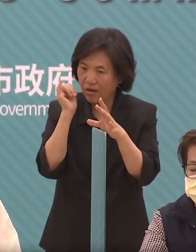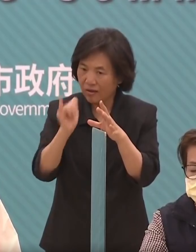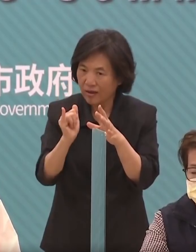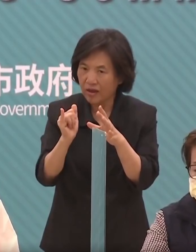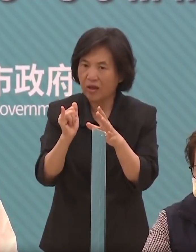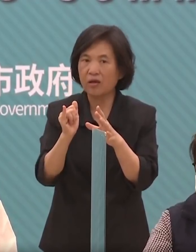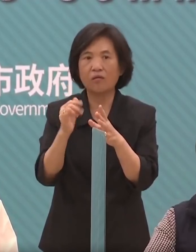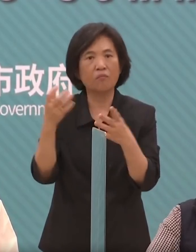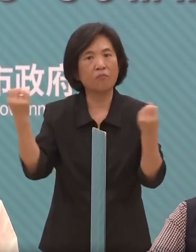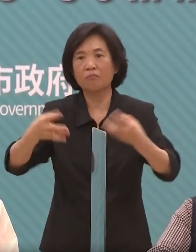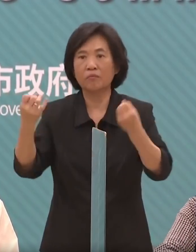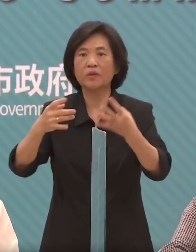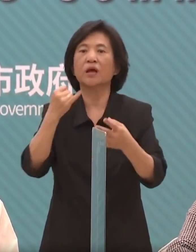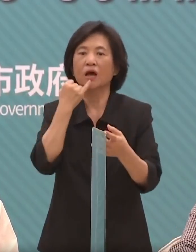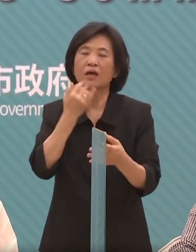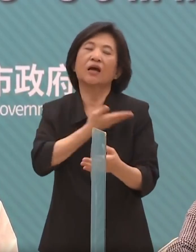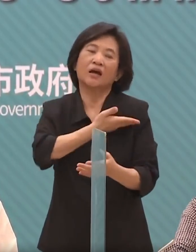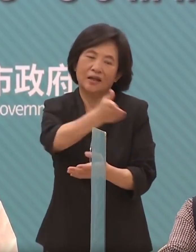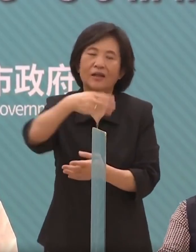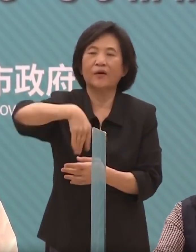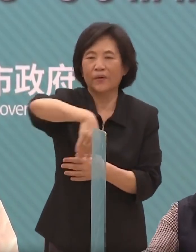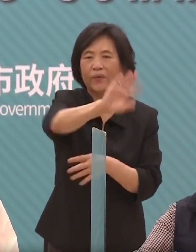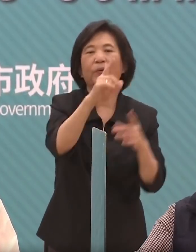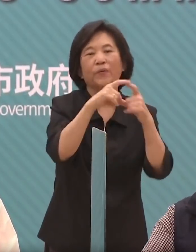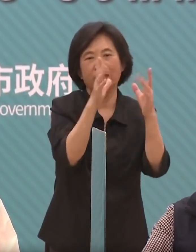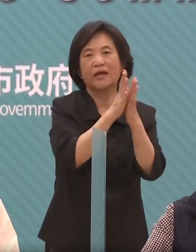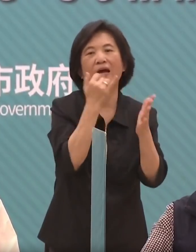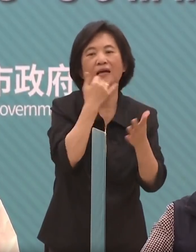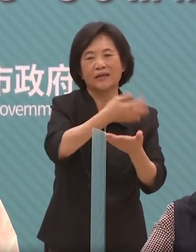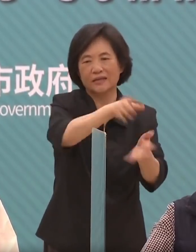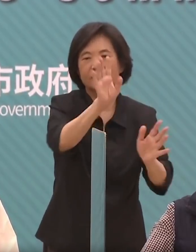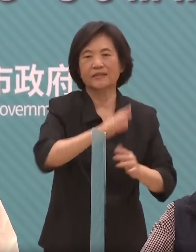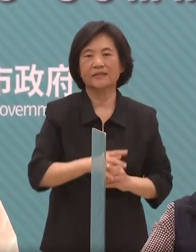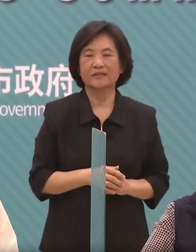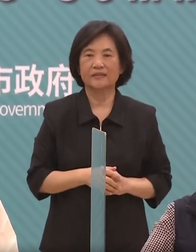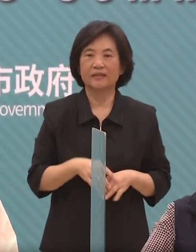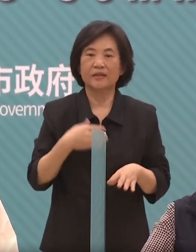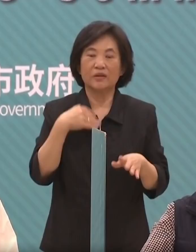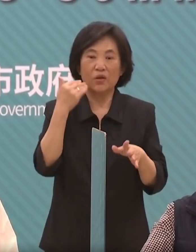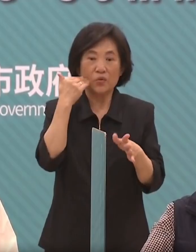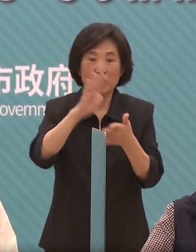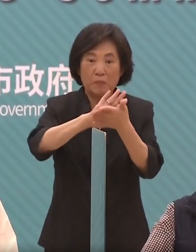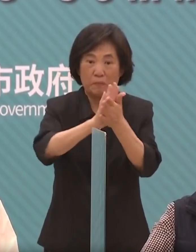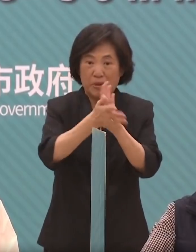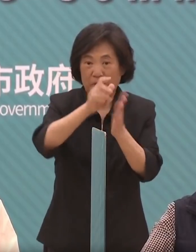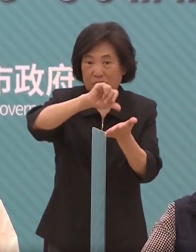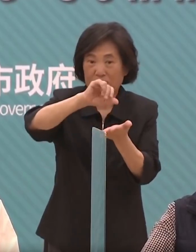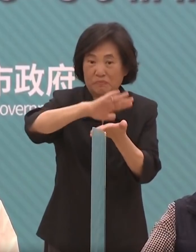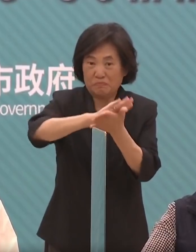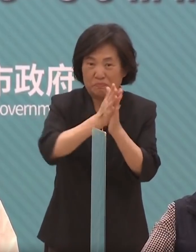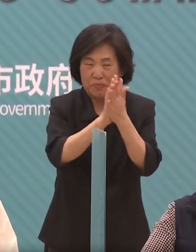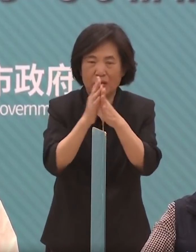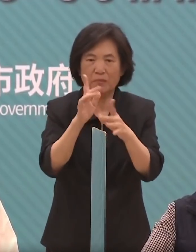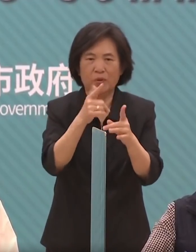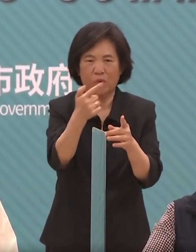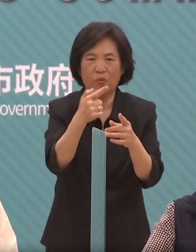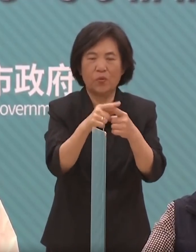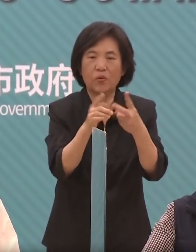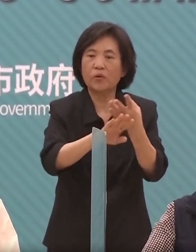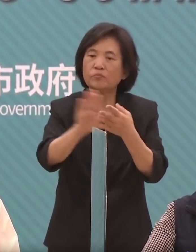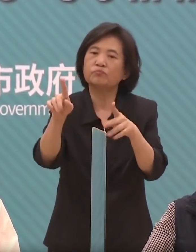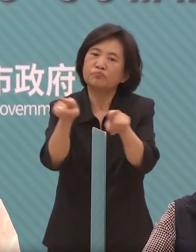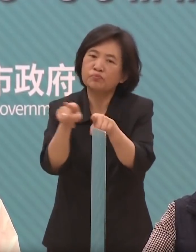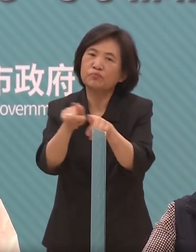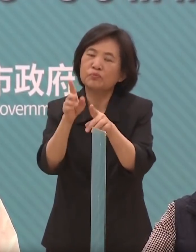新回到社会。因为事实上，这个病毒你知道哈，除了某些变种病毒也许比较强，大部分的哈，新冠肺炎的感